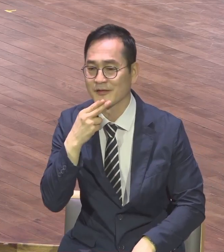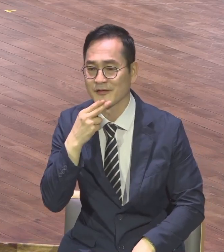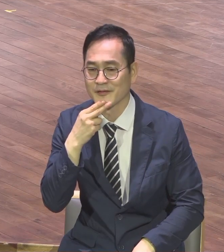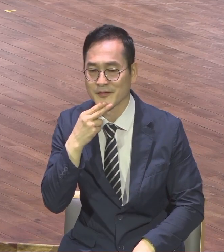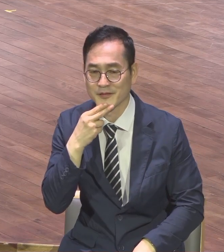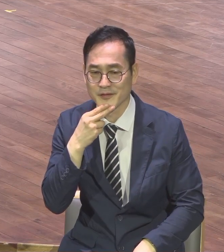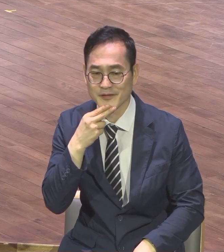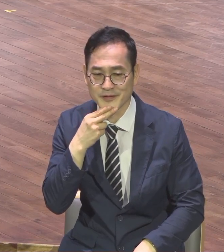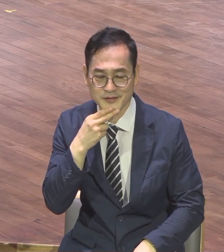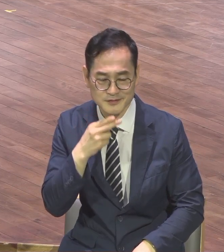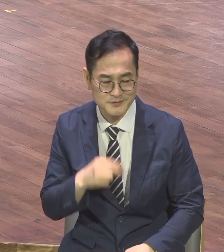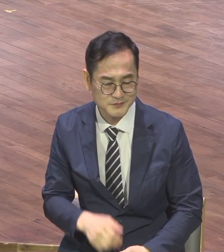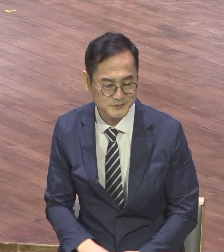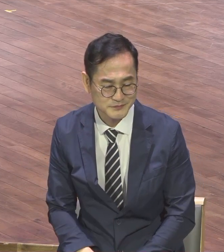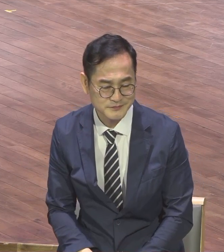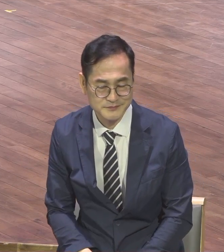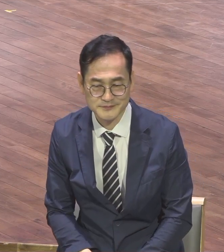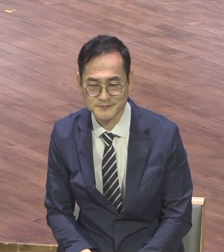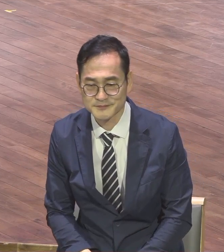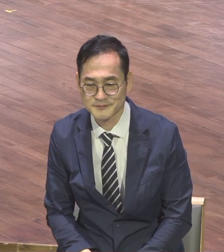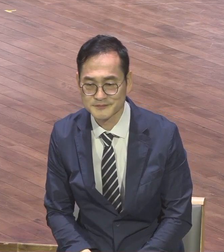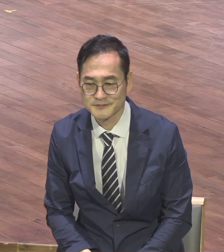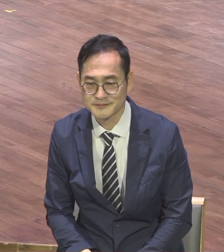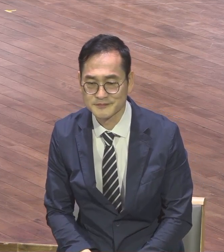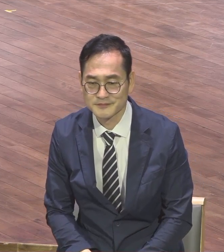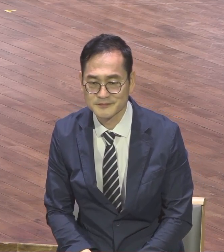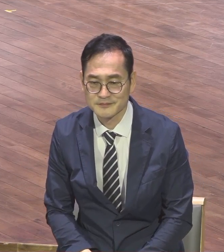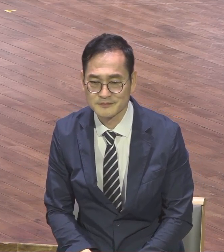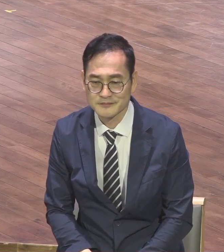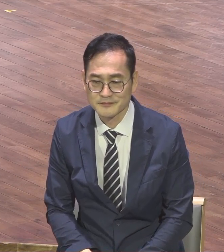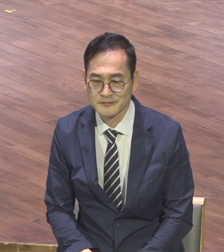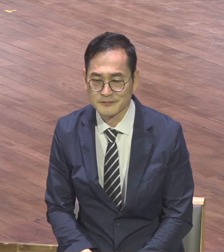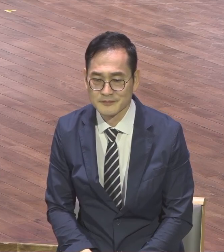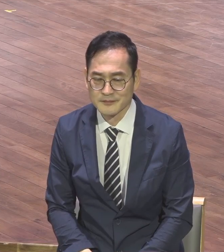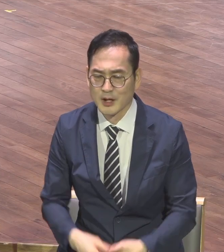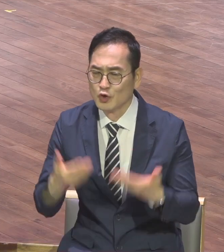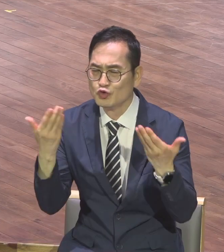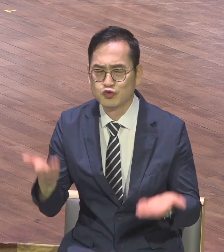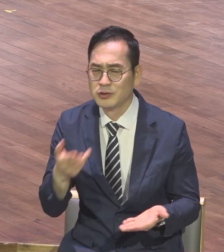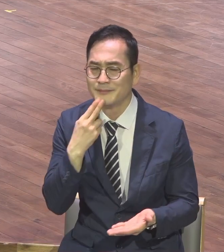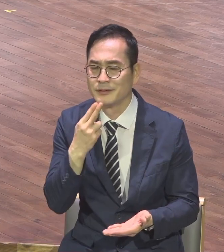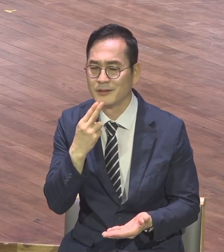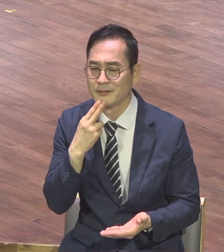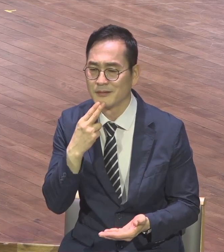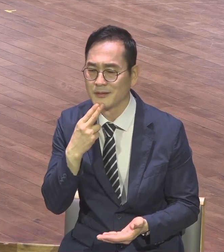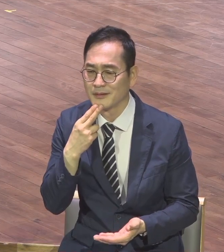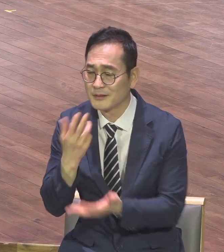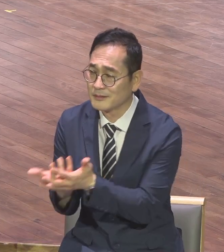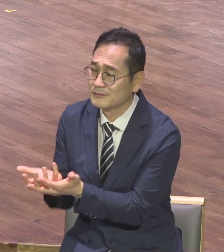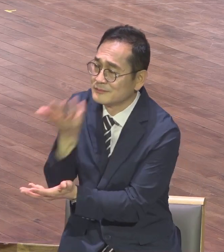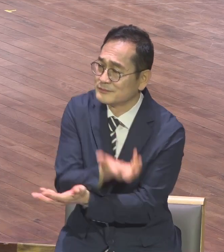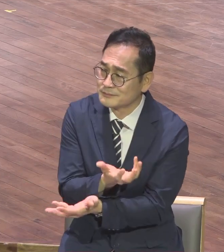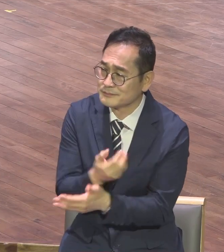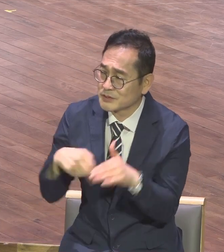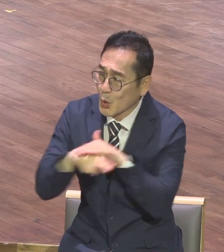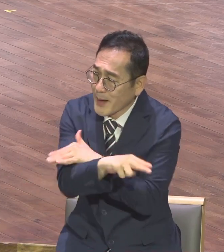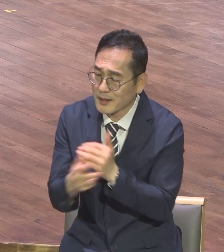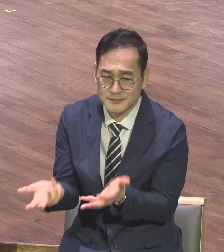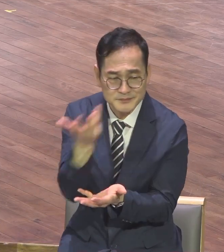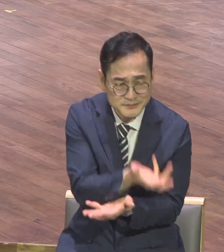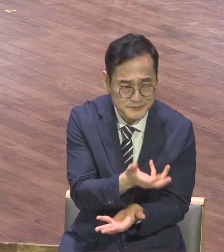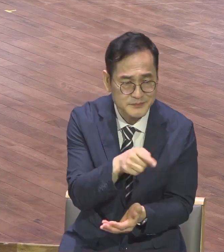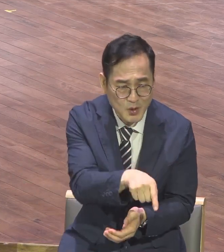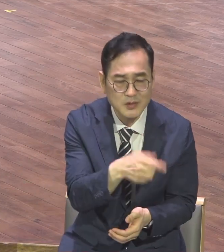방학이 있어요, 방학이. 무슨 휴가가 있습니까? 복음운동. 여러분 휴가 있죠? 휴가 가서 전도하시